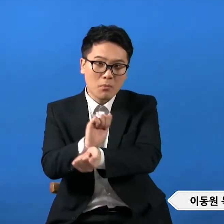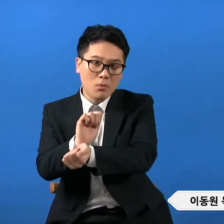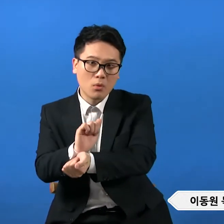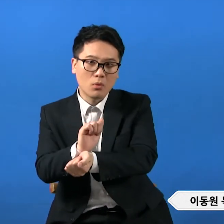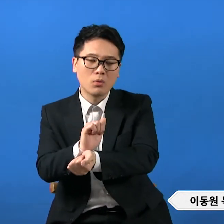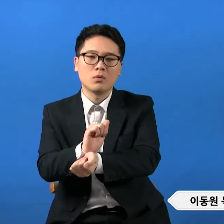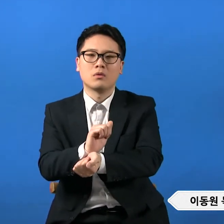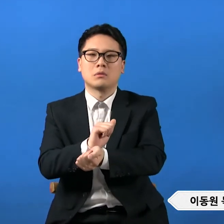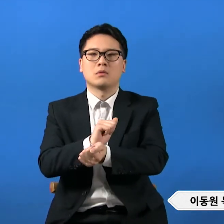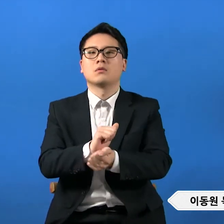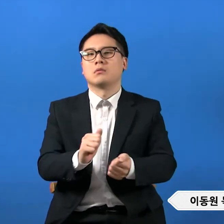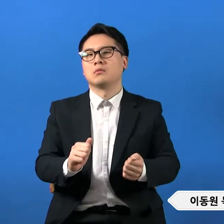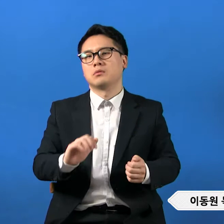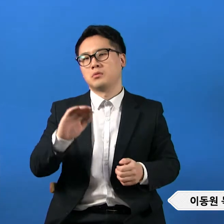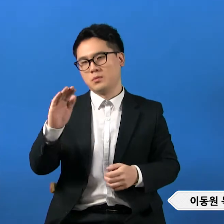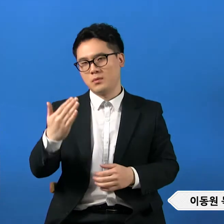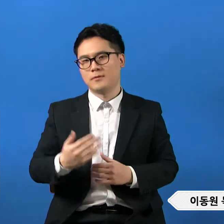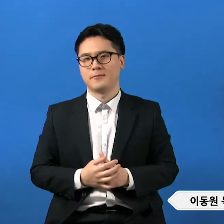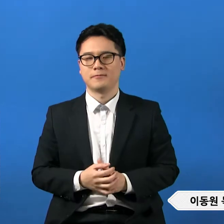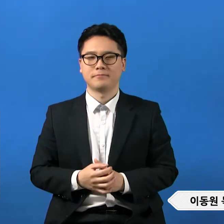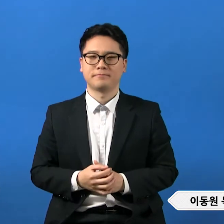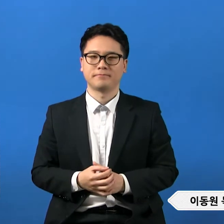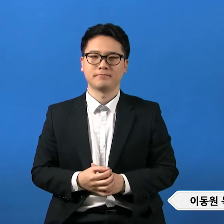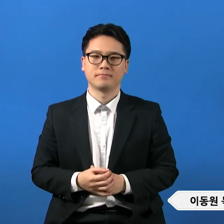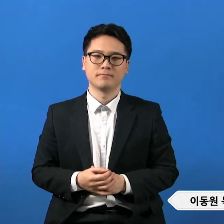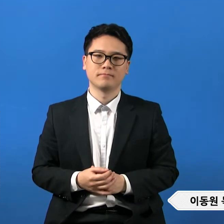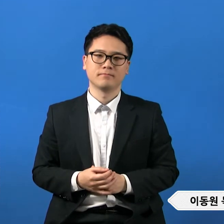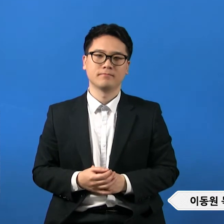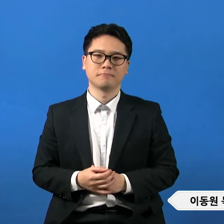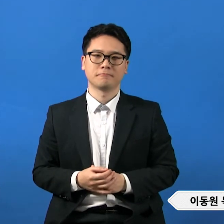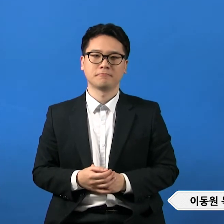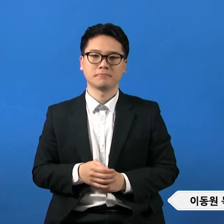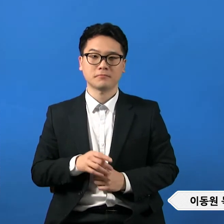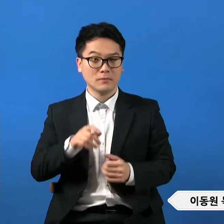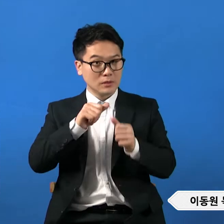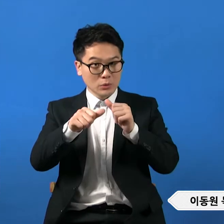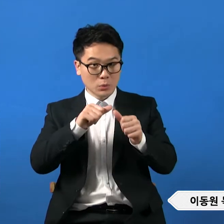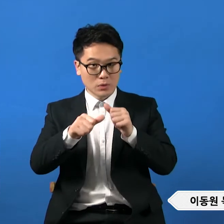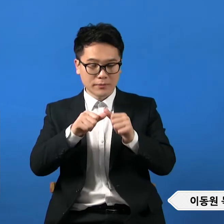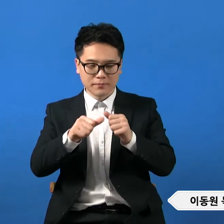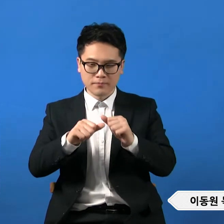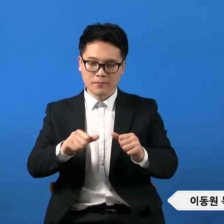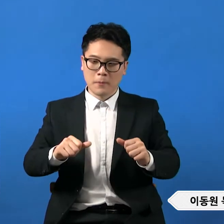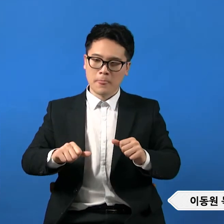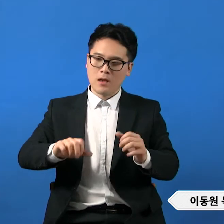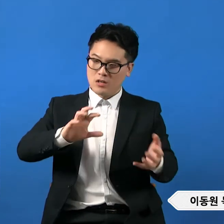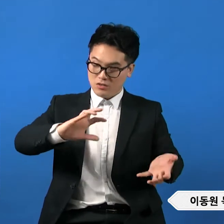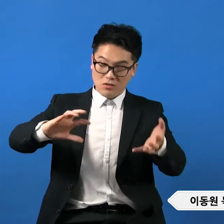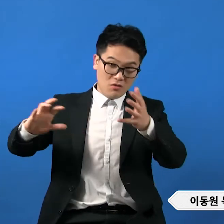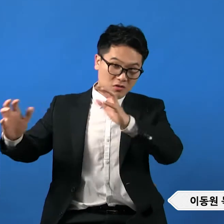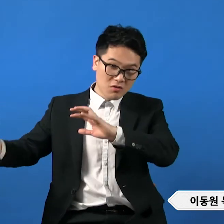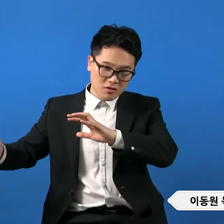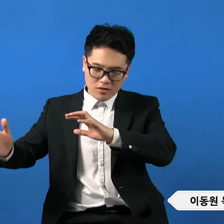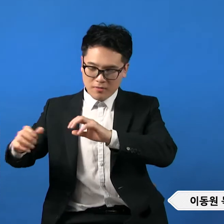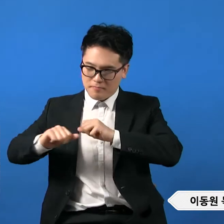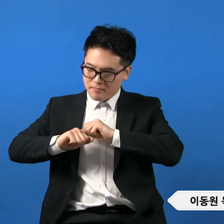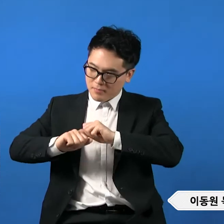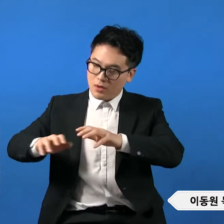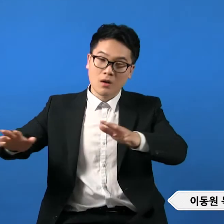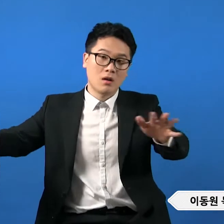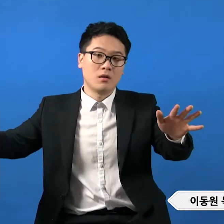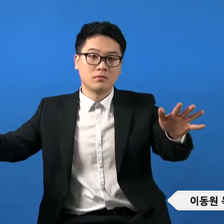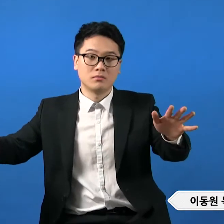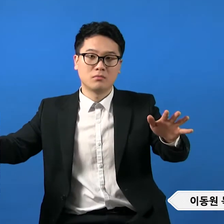체포당하는 장면이에요, 지금. 자, 이 소식이 전 세계에 알려지자 전